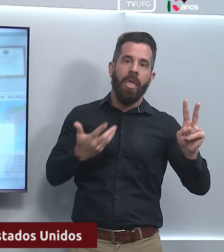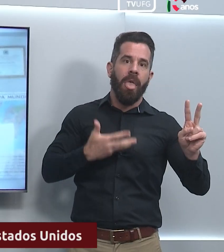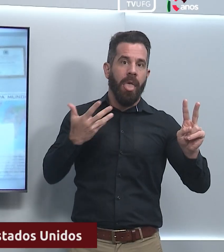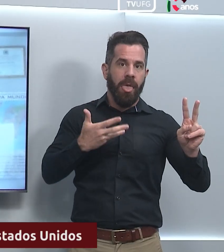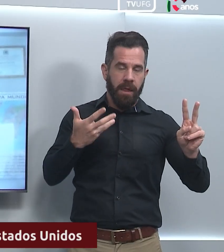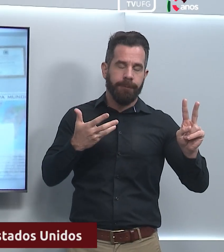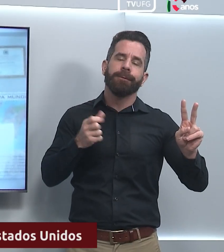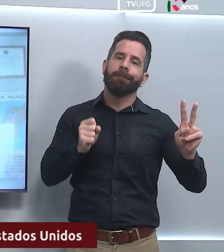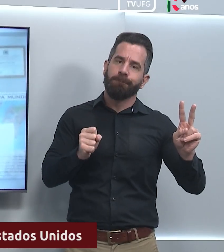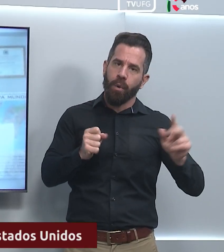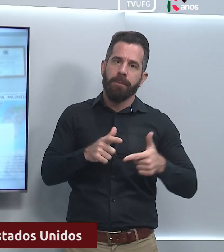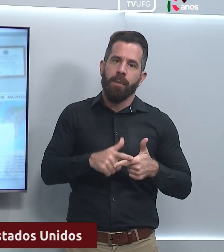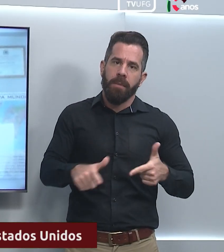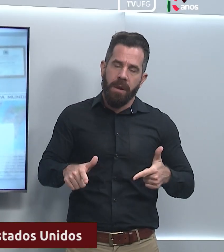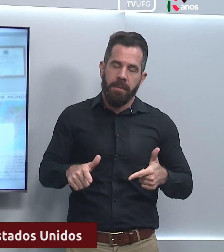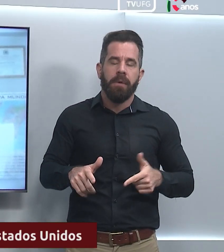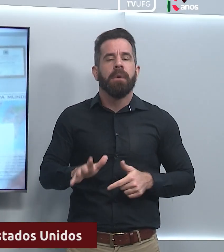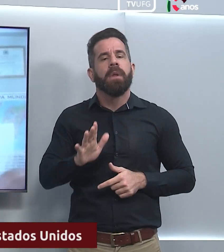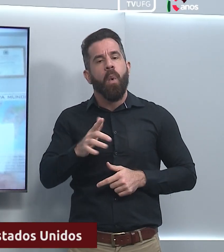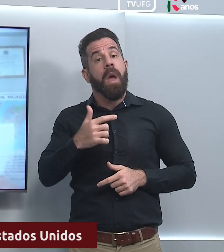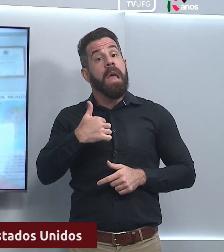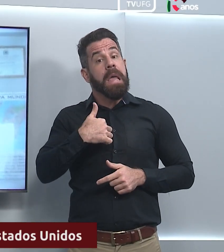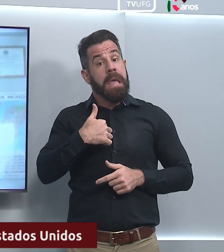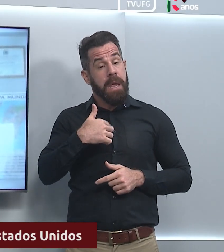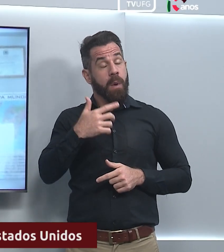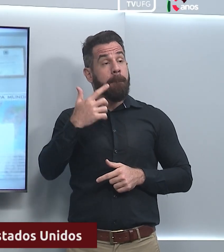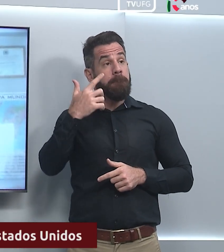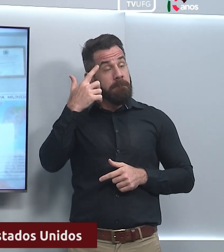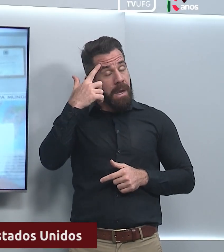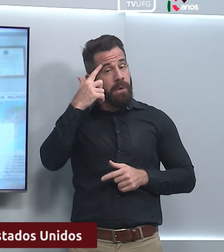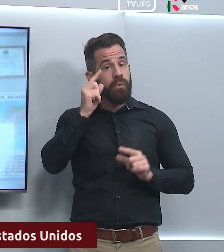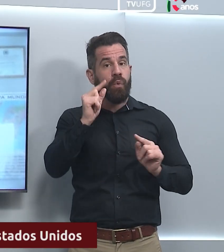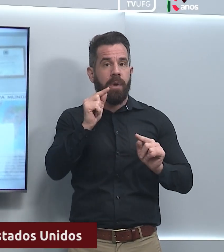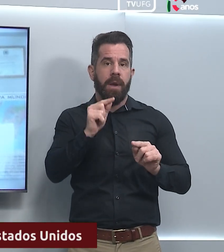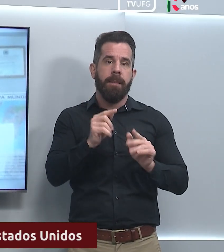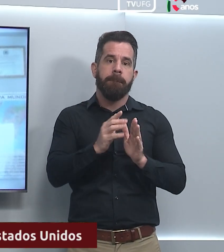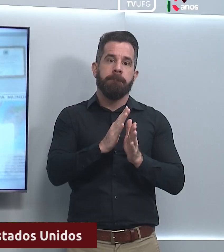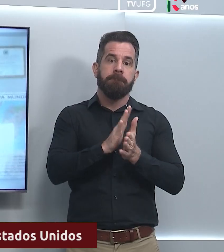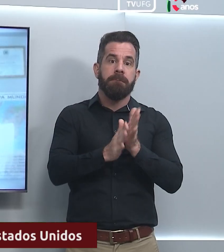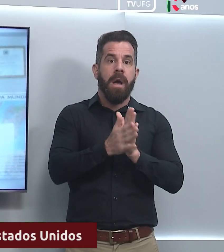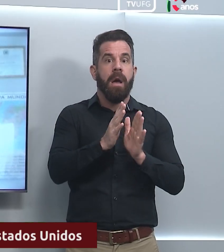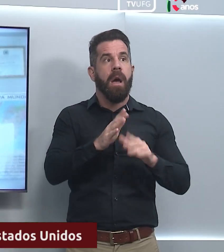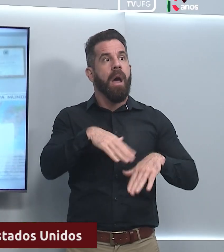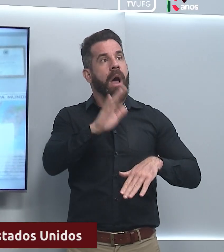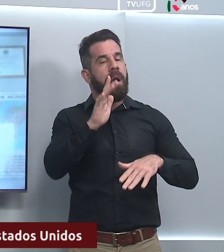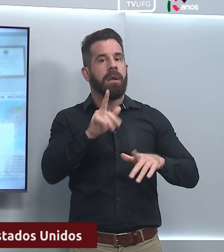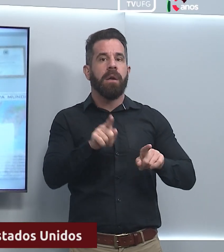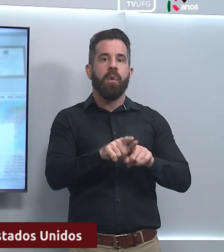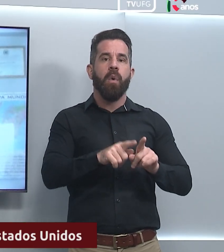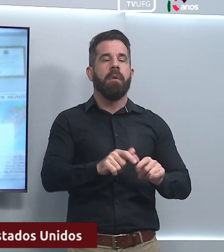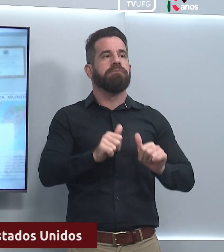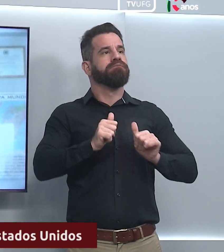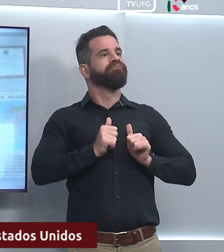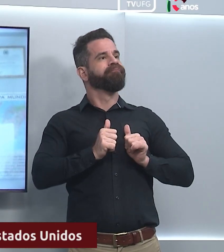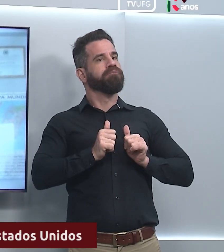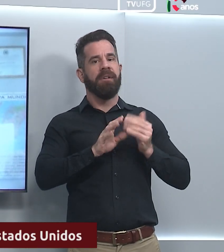Nesse sentido, eu tenho observado um distanciamento desse conflito por parte